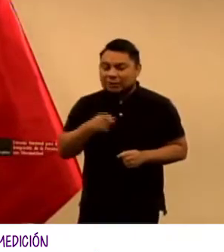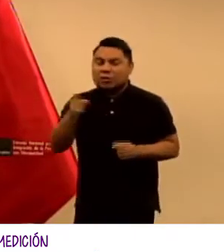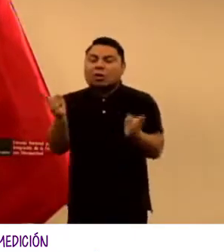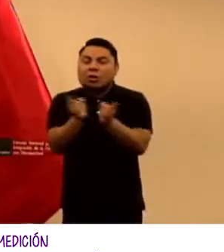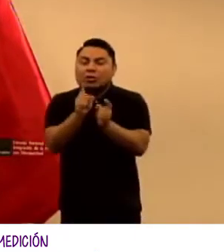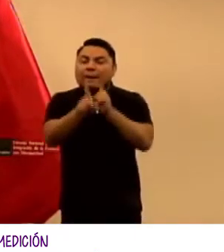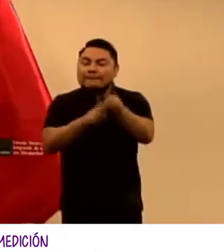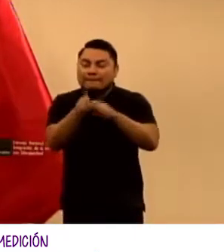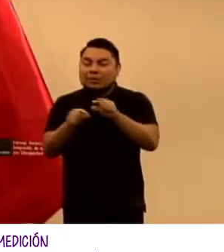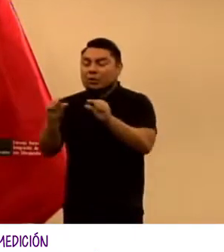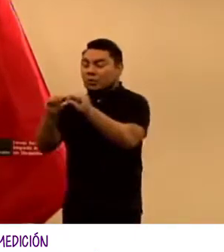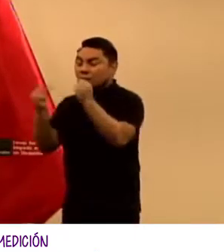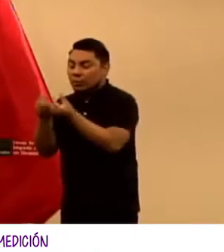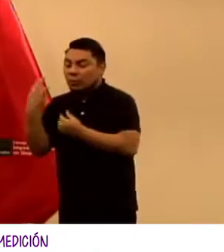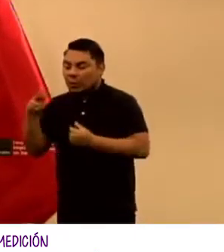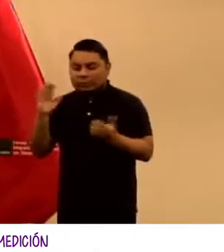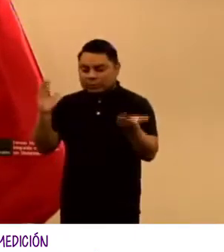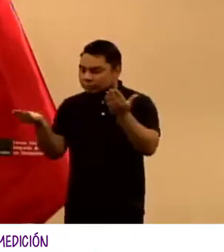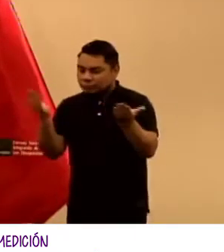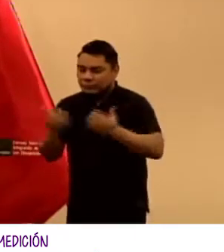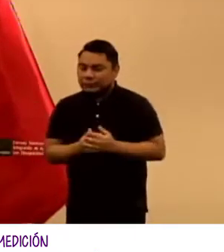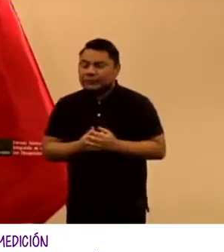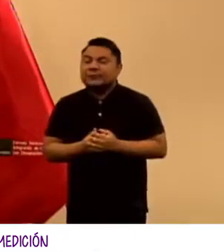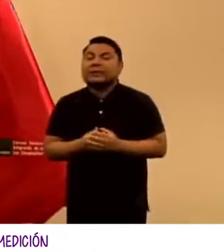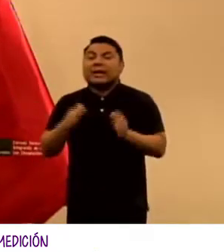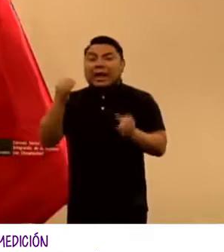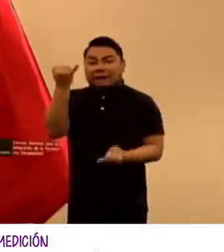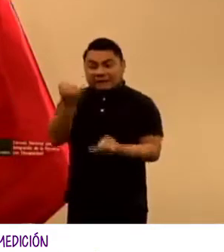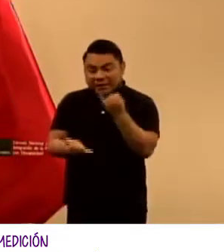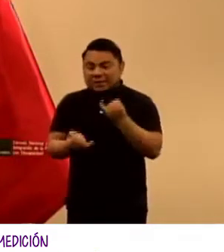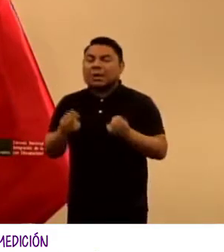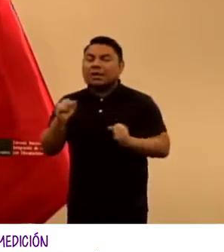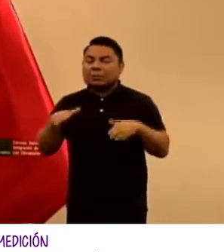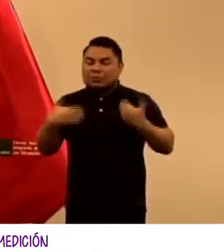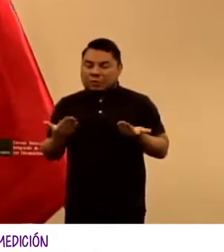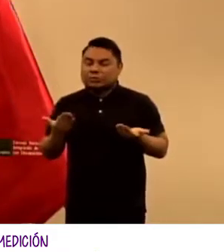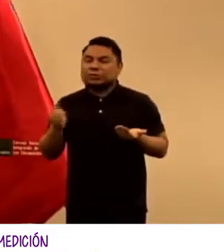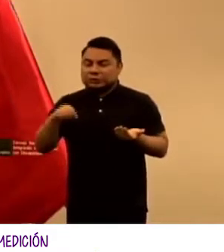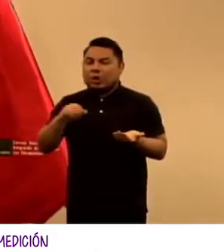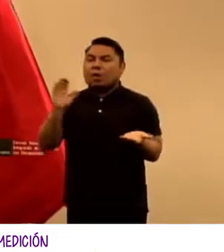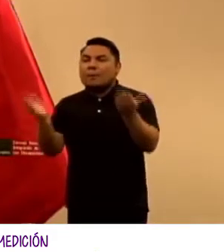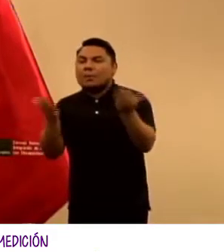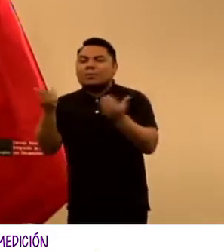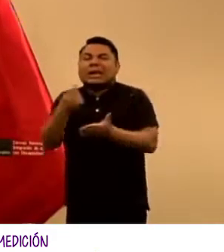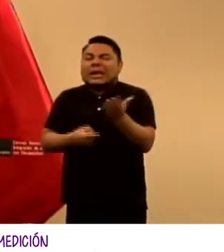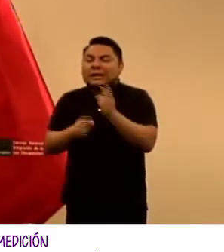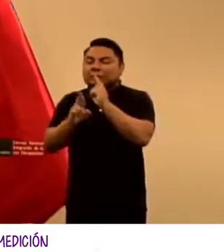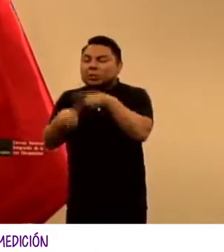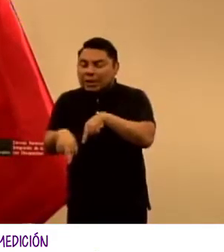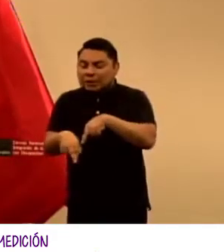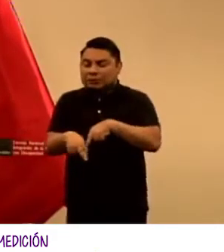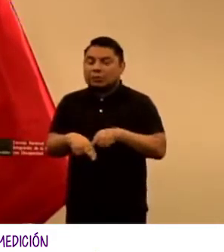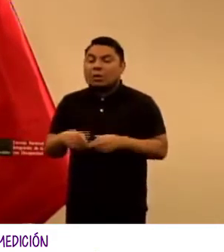de preguntas del grupo de Washington para el mismo rango de edad. Y veremos al final cómo comparamos, qué resultados